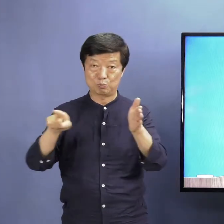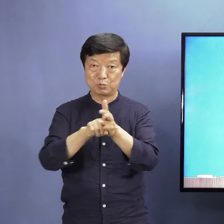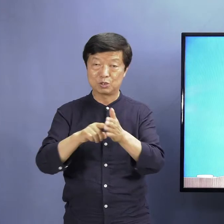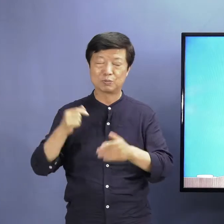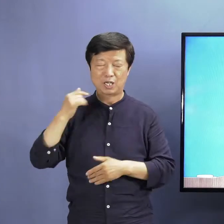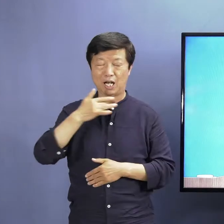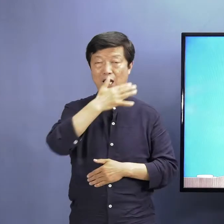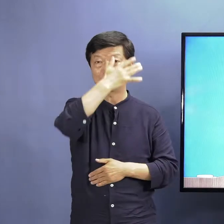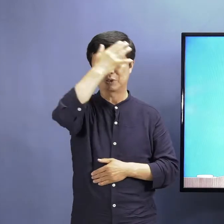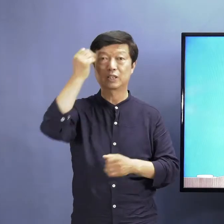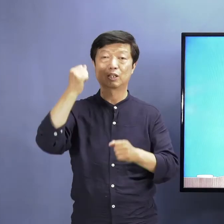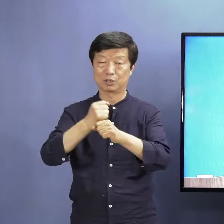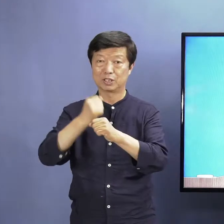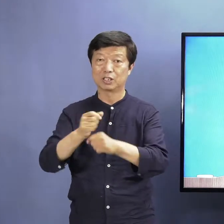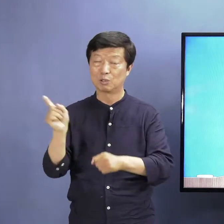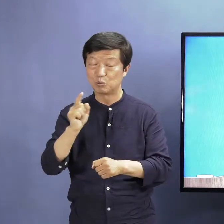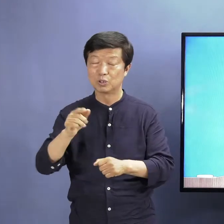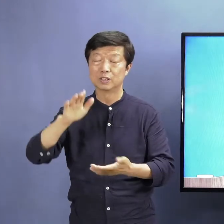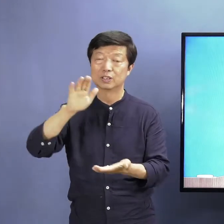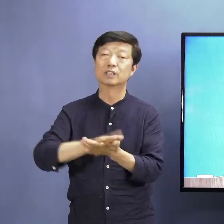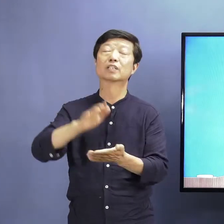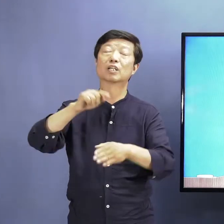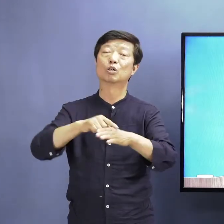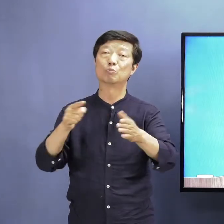거예요. 자, 그래서